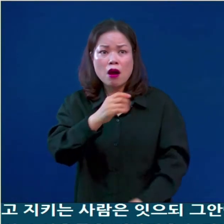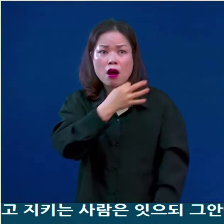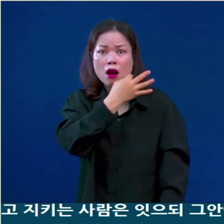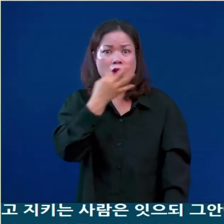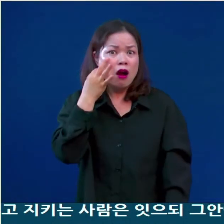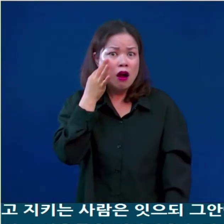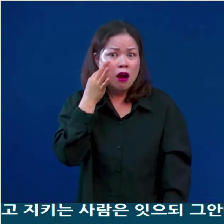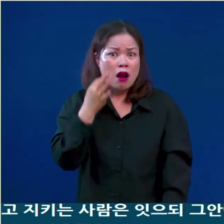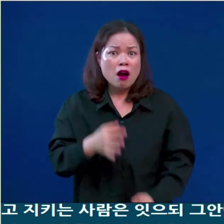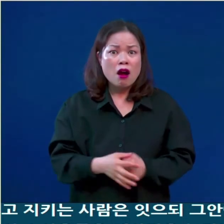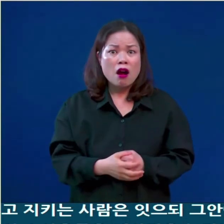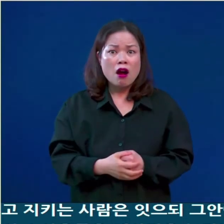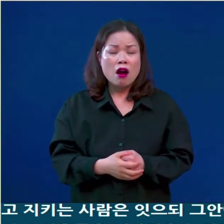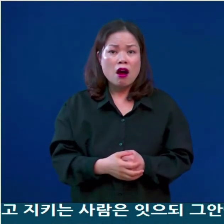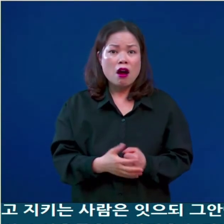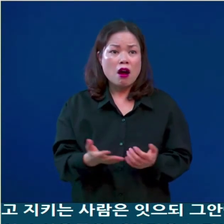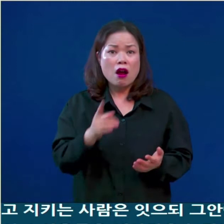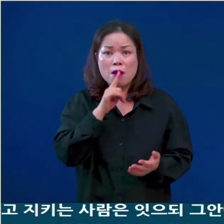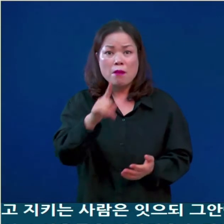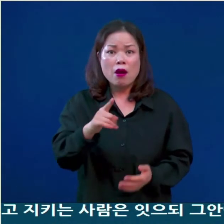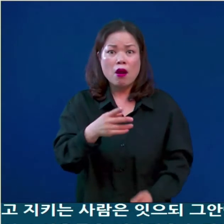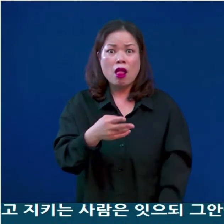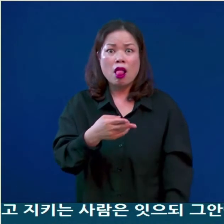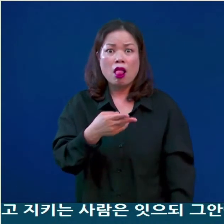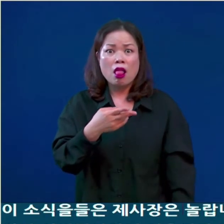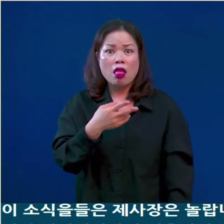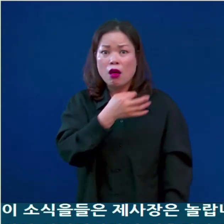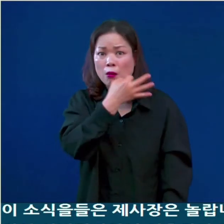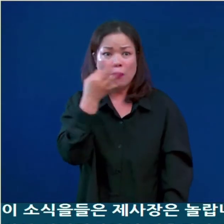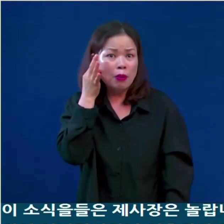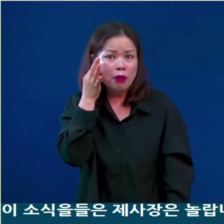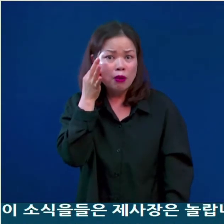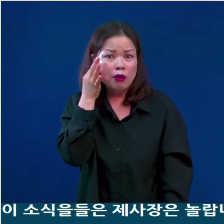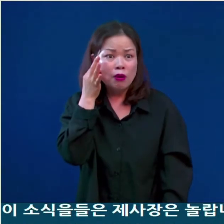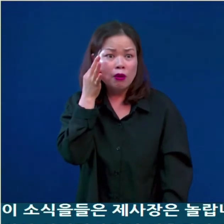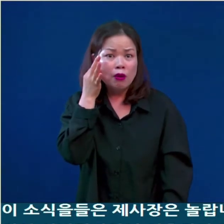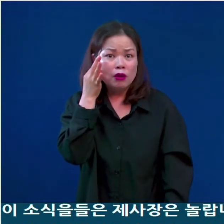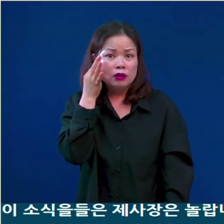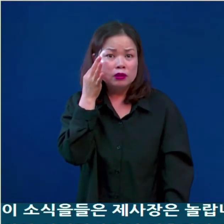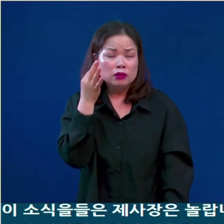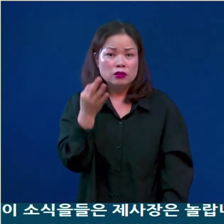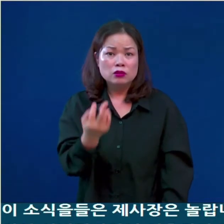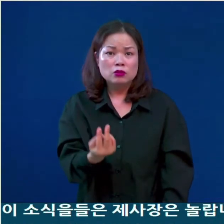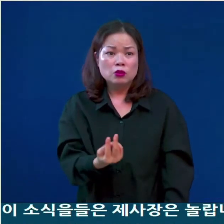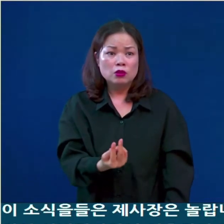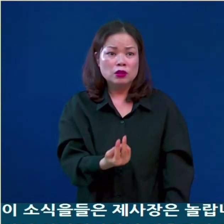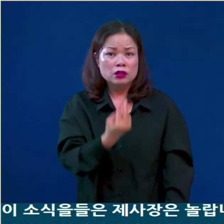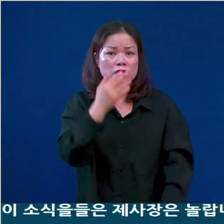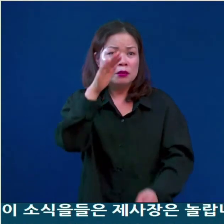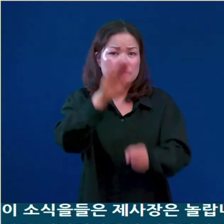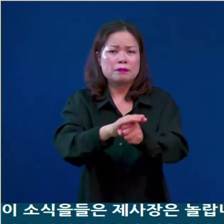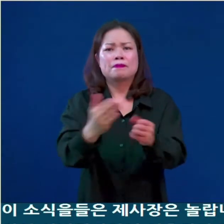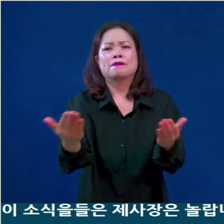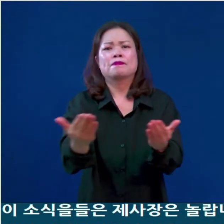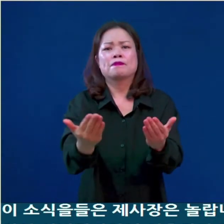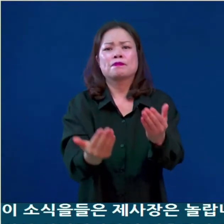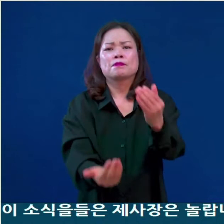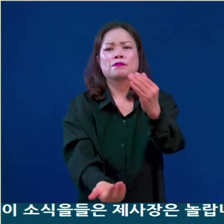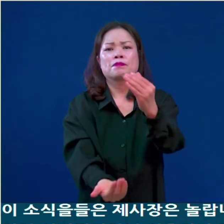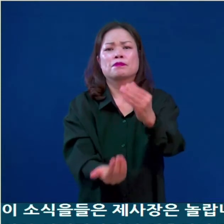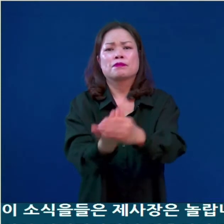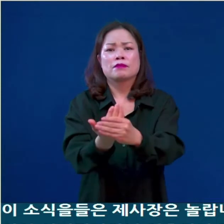이 사람들은 할 말을 잃었습니다. 도저히 일어날 수 없는 일이 벌어졌기